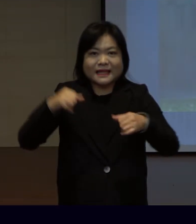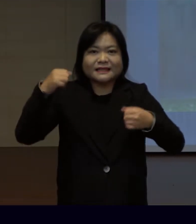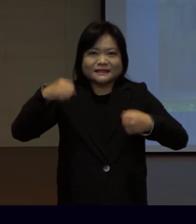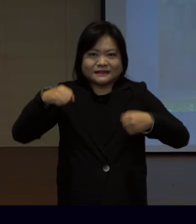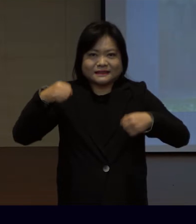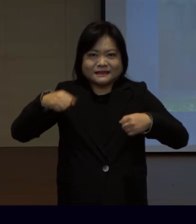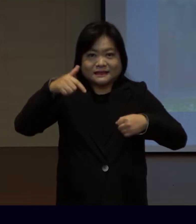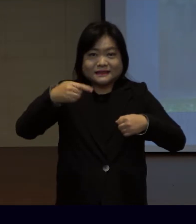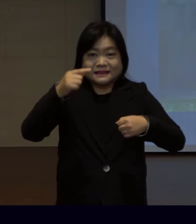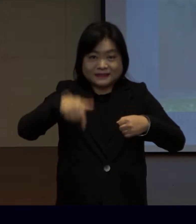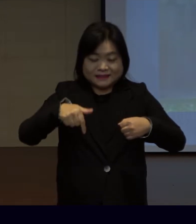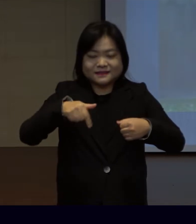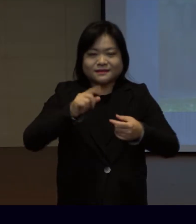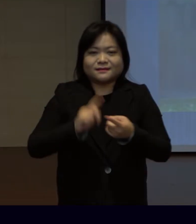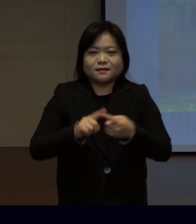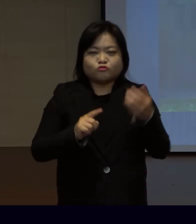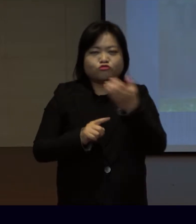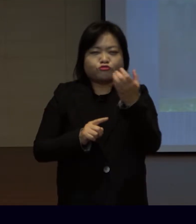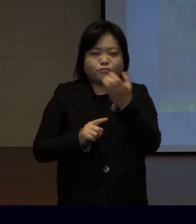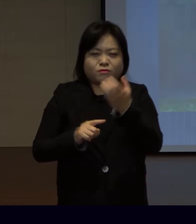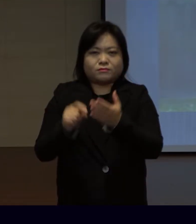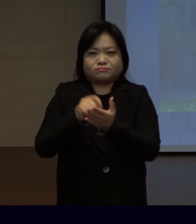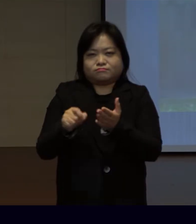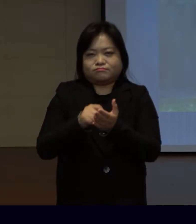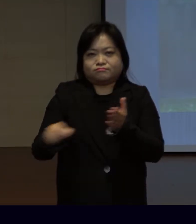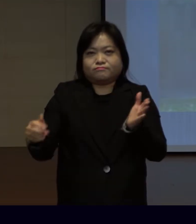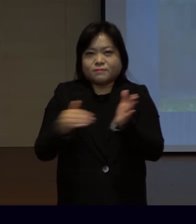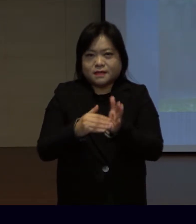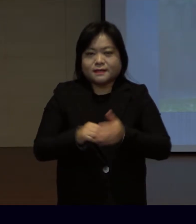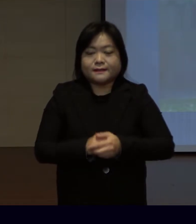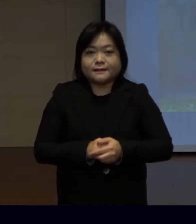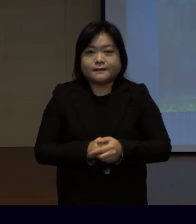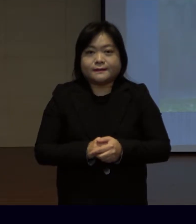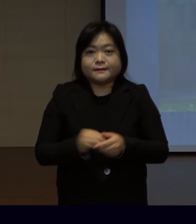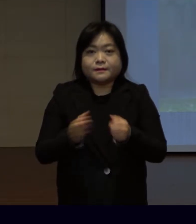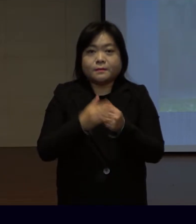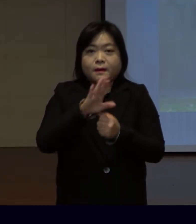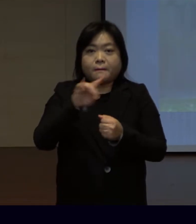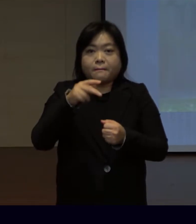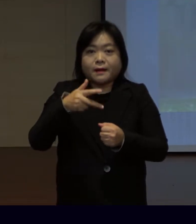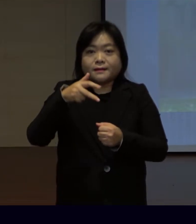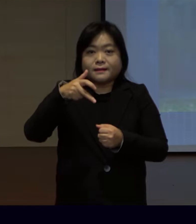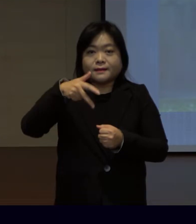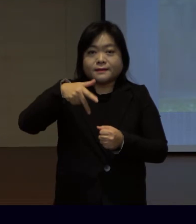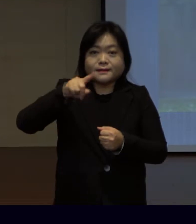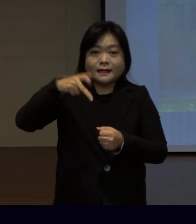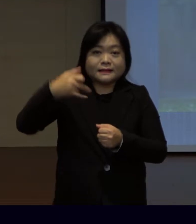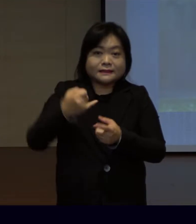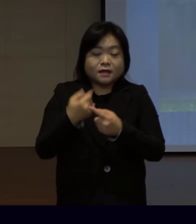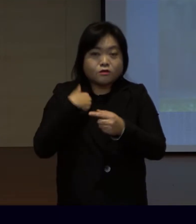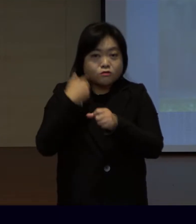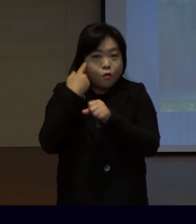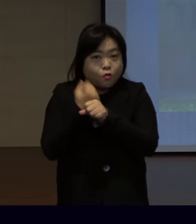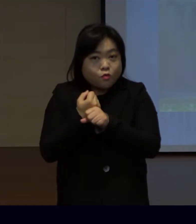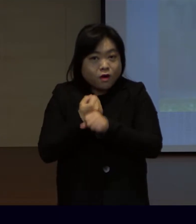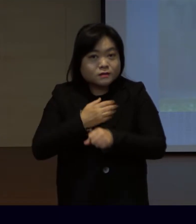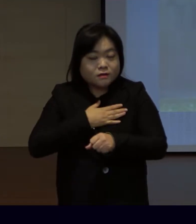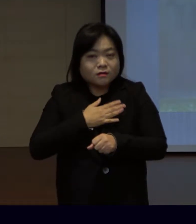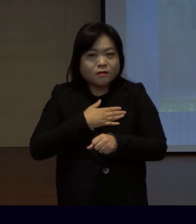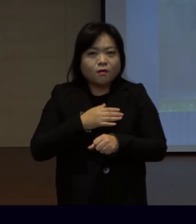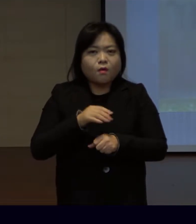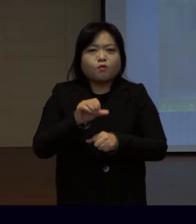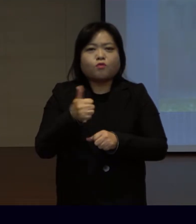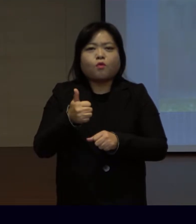그 시리즈가 90여 편이 됩니다. 그래서 발자크 연구하는 저로서는 그나마 그때